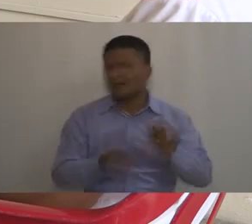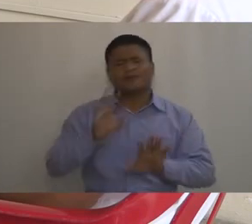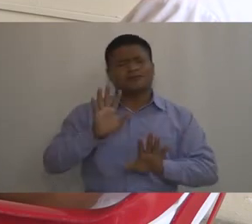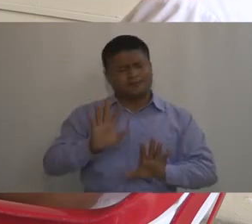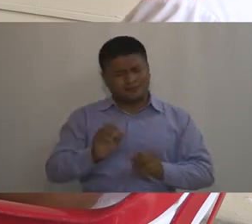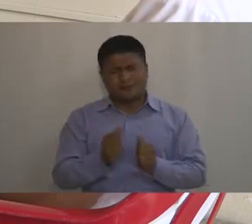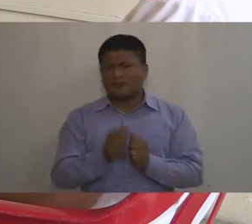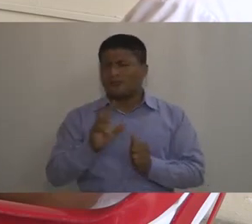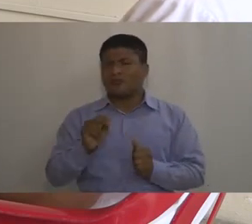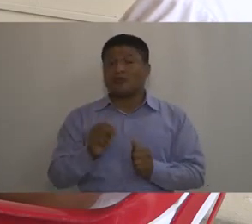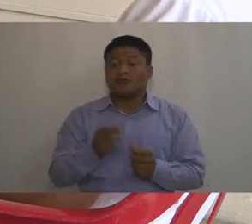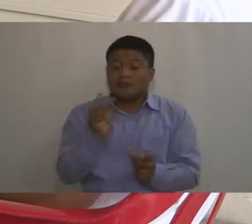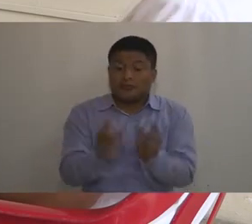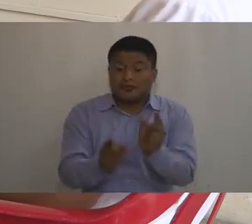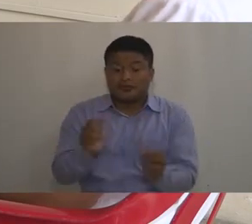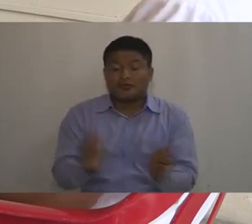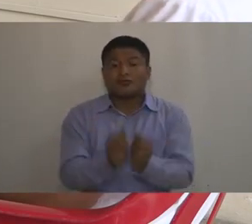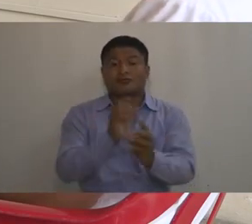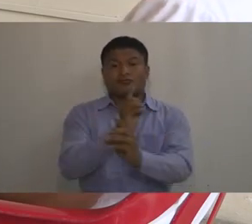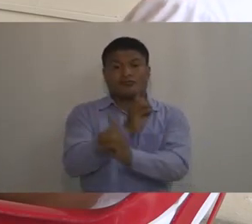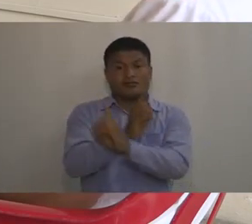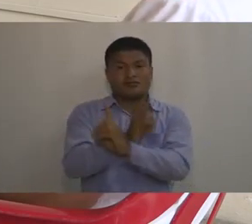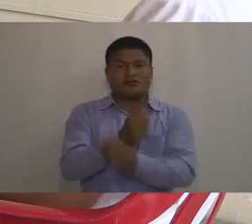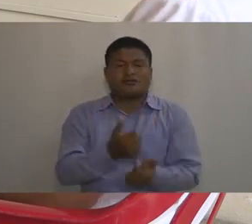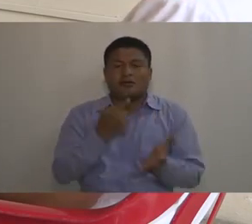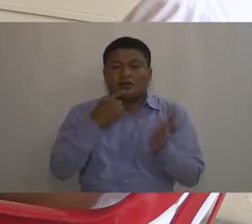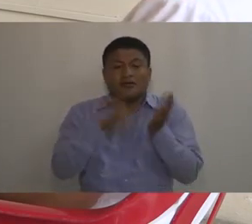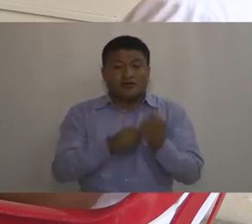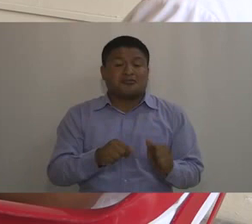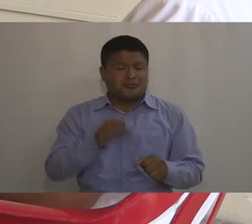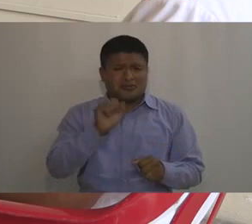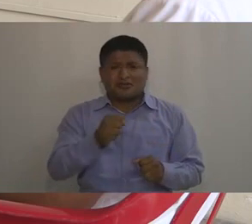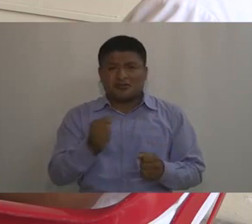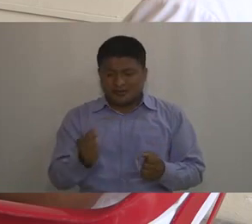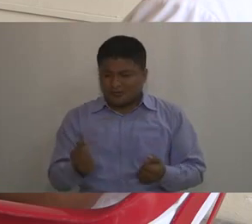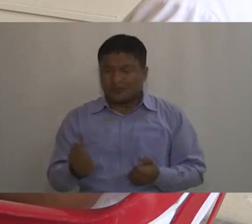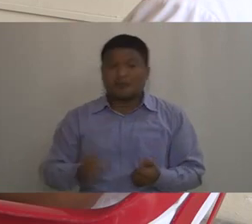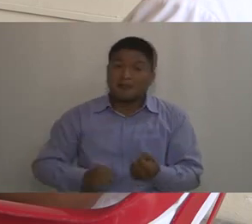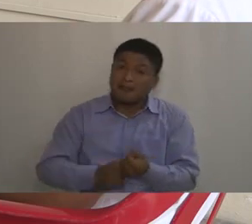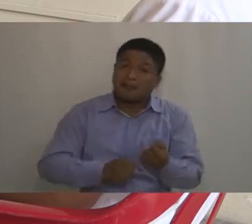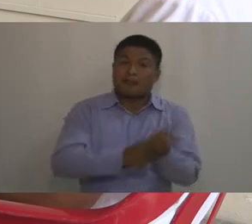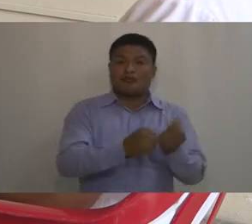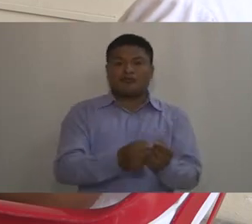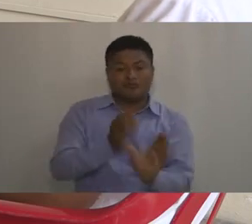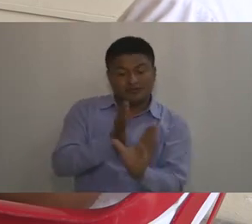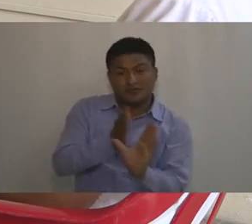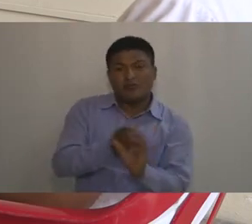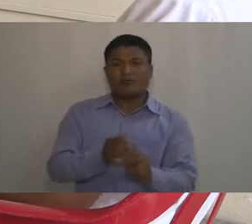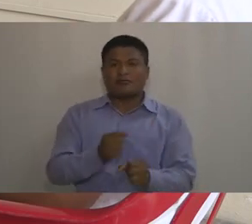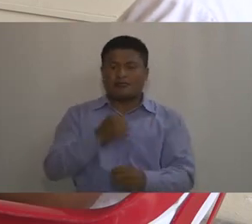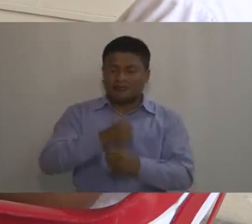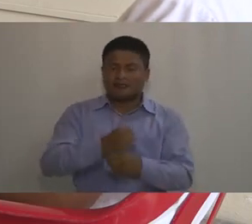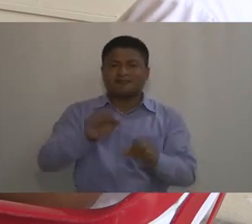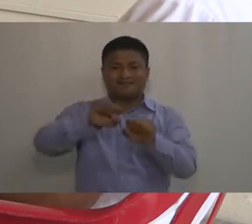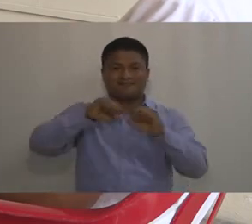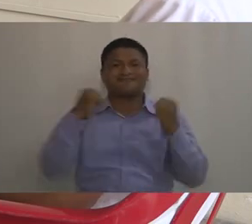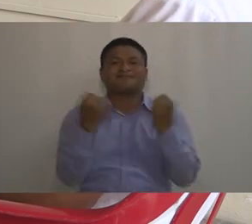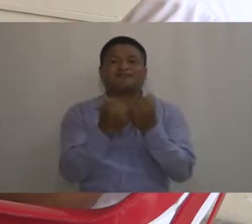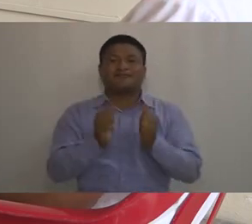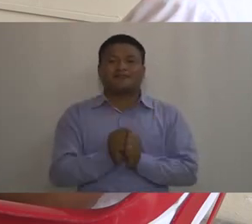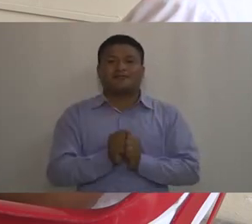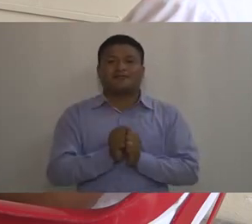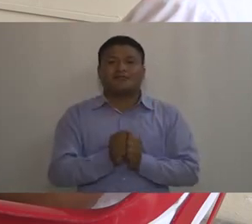podemos pensar que es inmediato. Hay personas con discapacidad que están en escuelas que ya tienen un referente de apoyo,